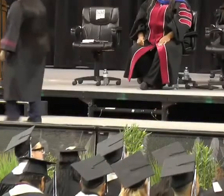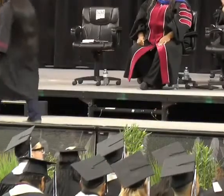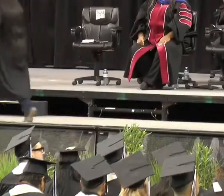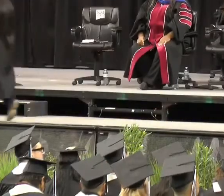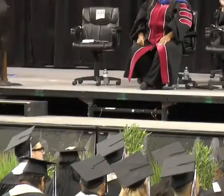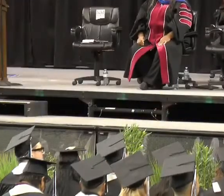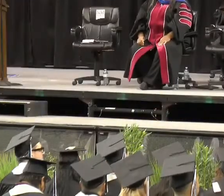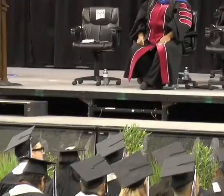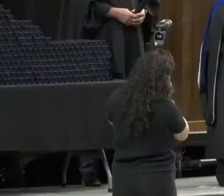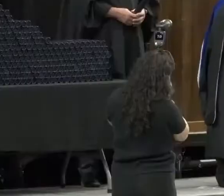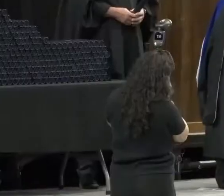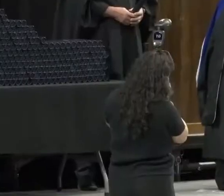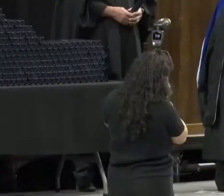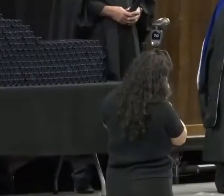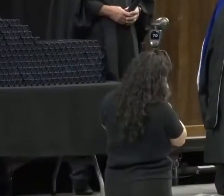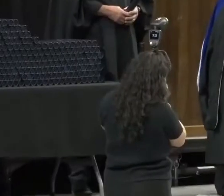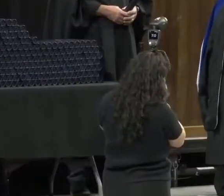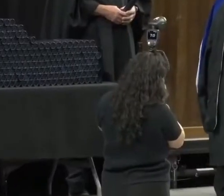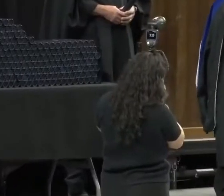Beatriz. Eva Beatriz.